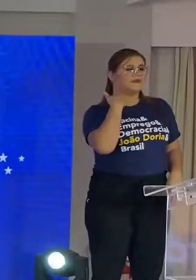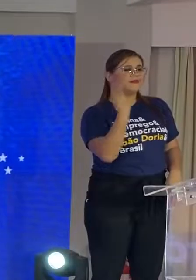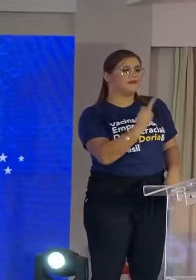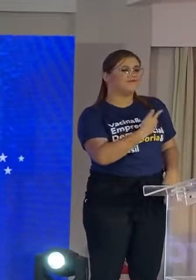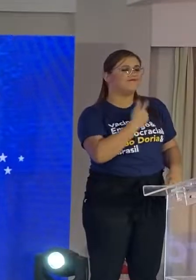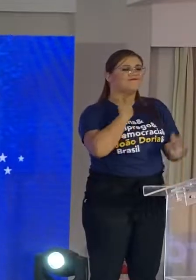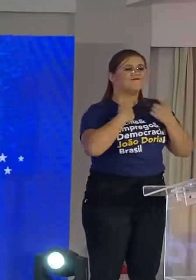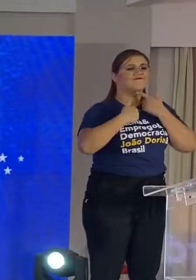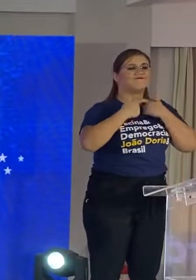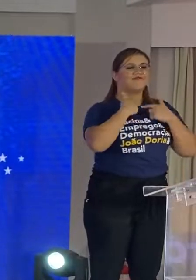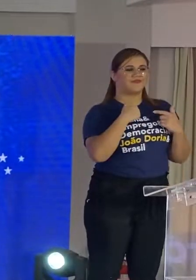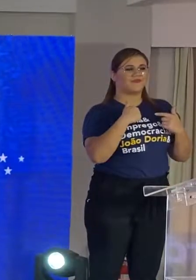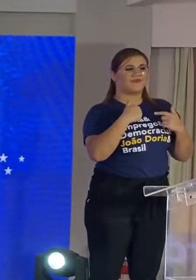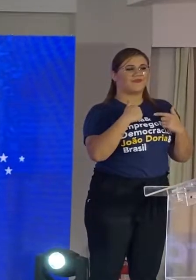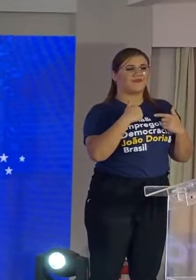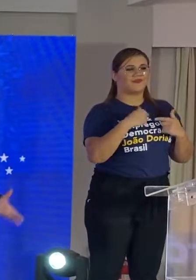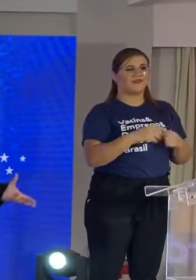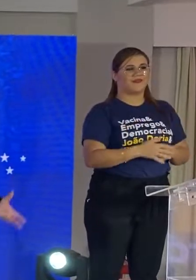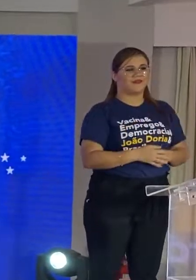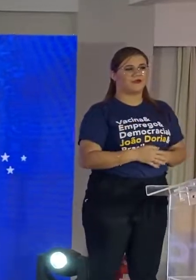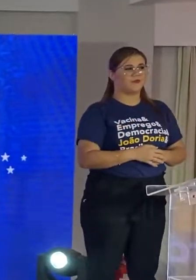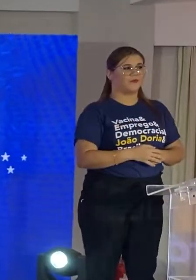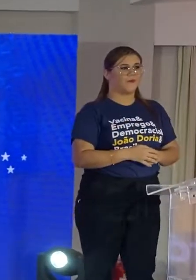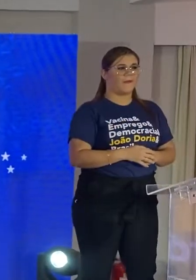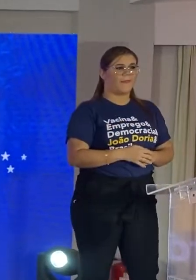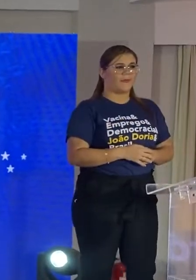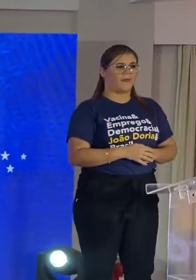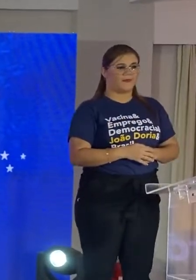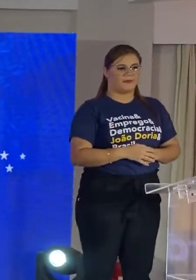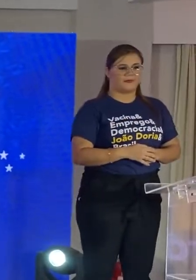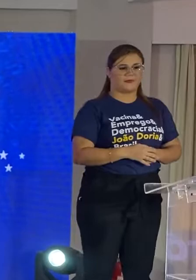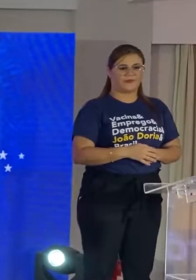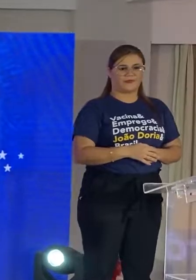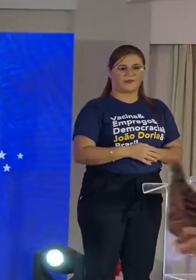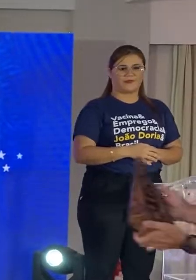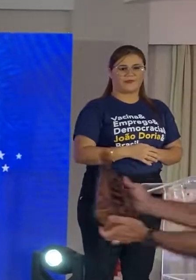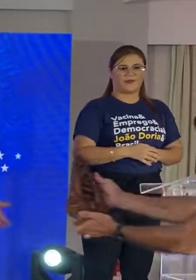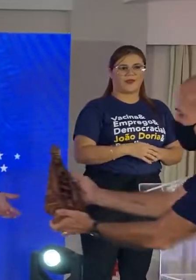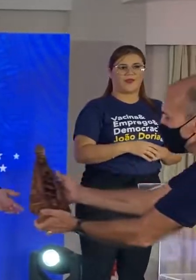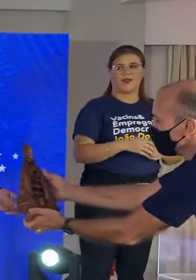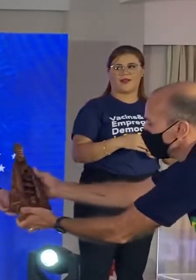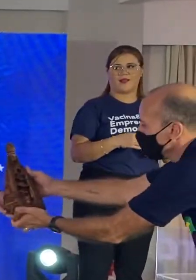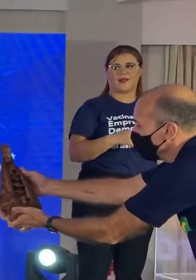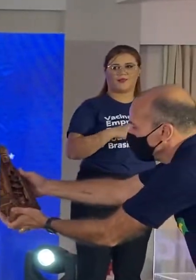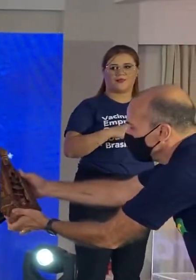Não poderia deixar de entregar uma santa